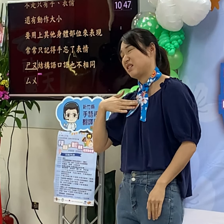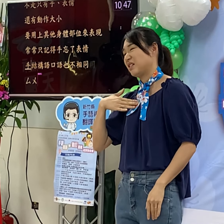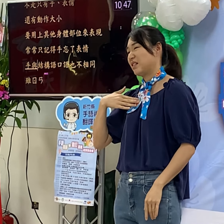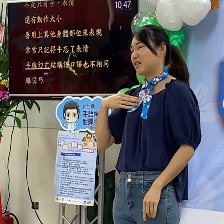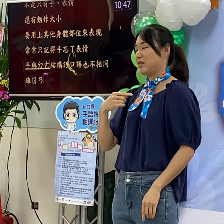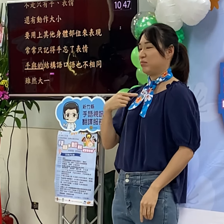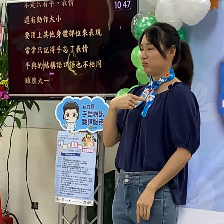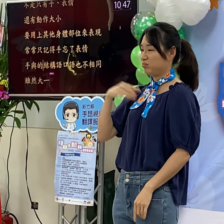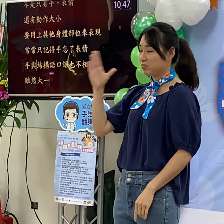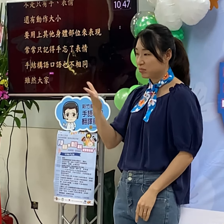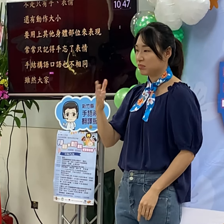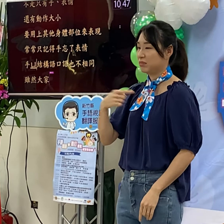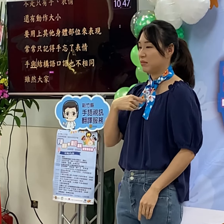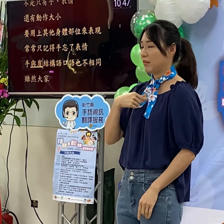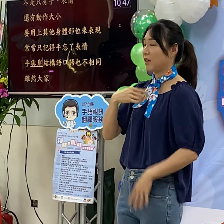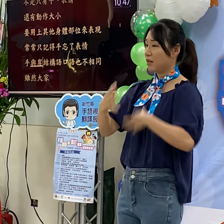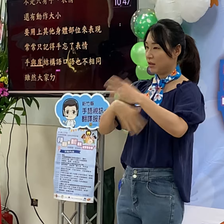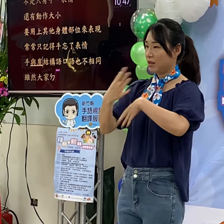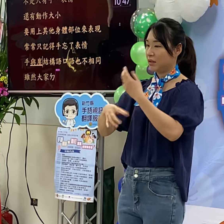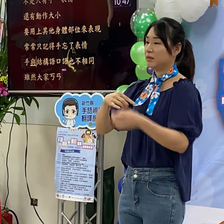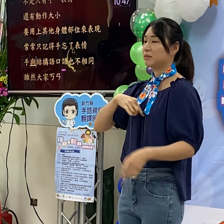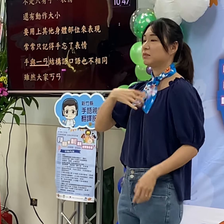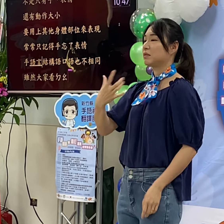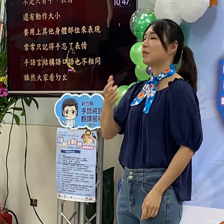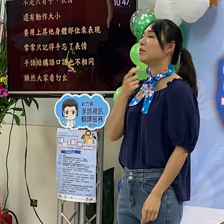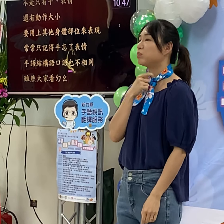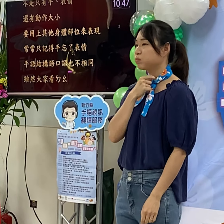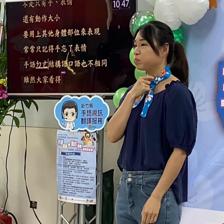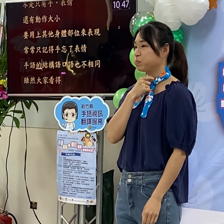但是我还是要把手语打得自然才对。